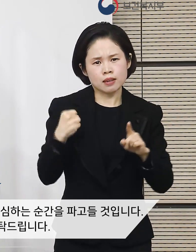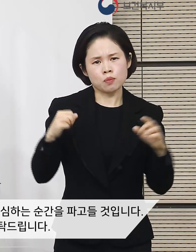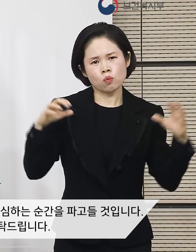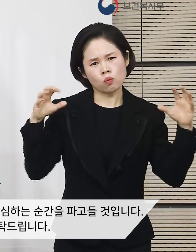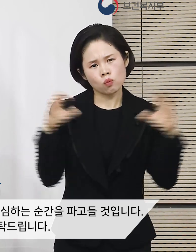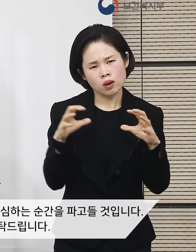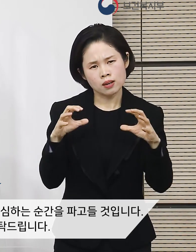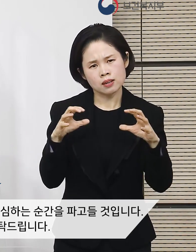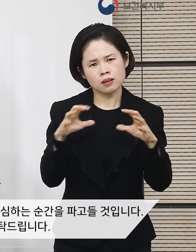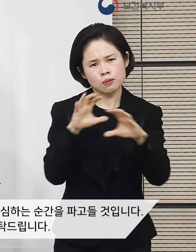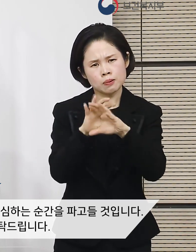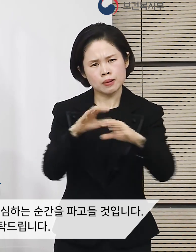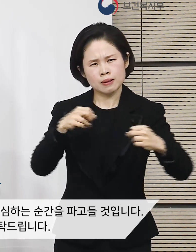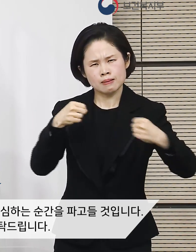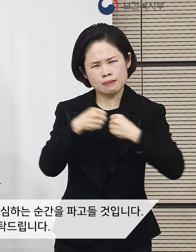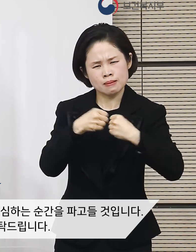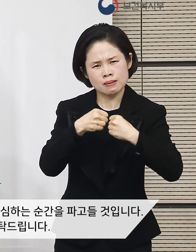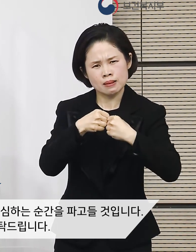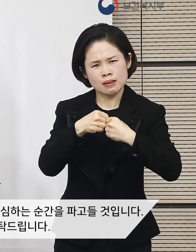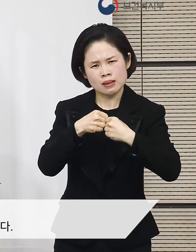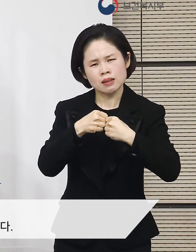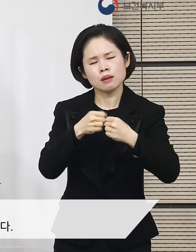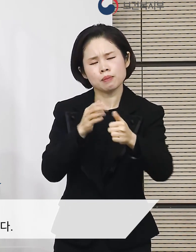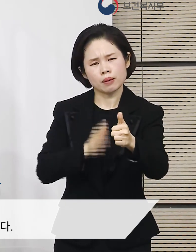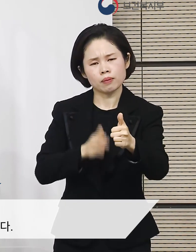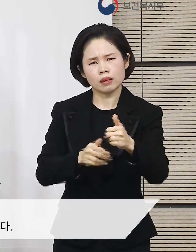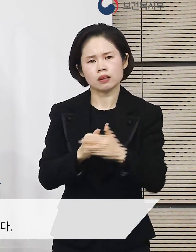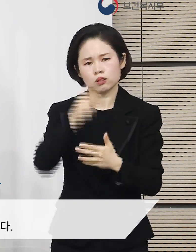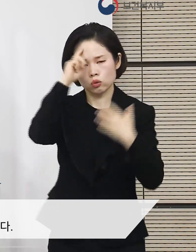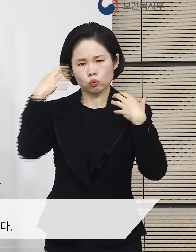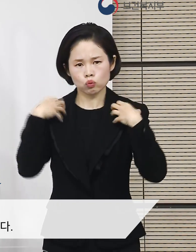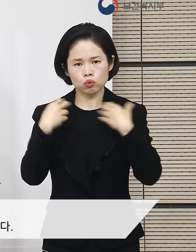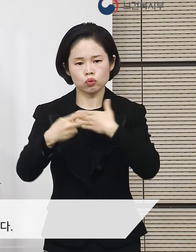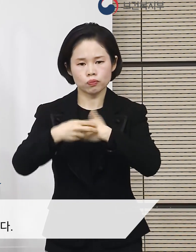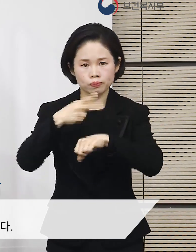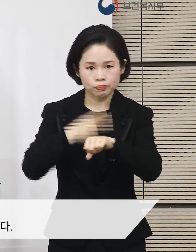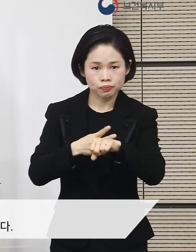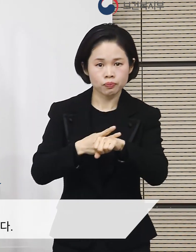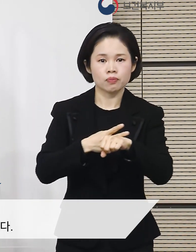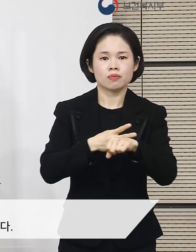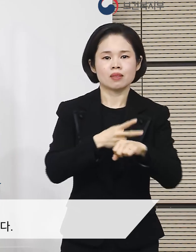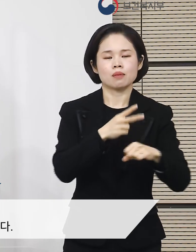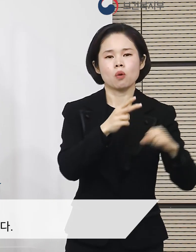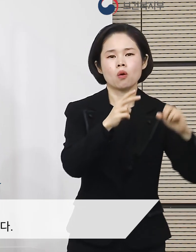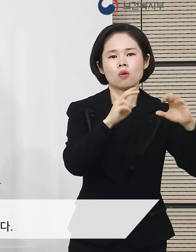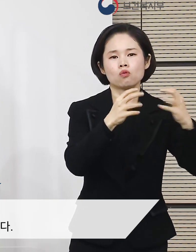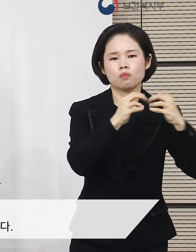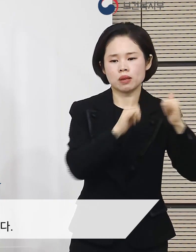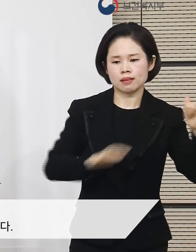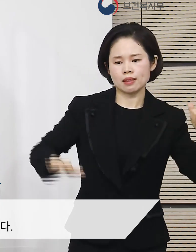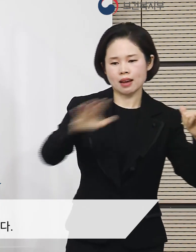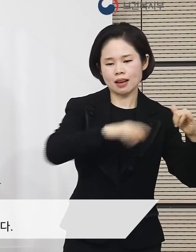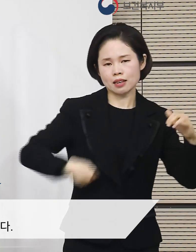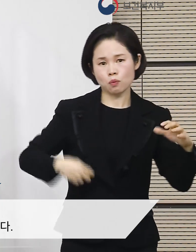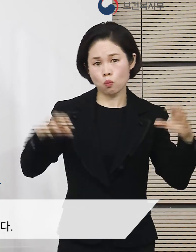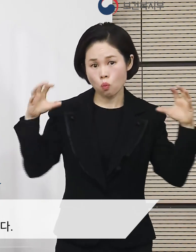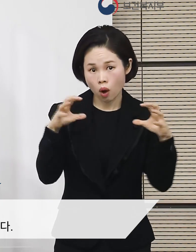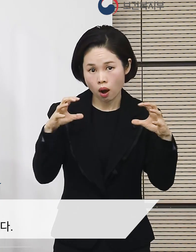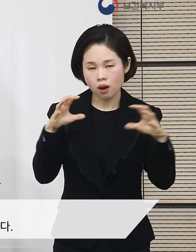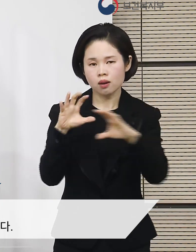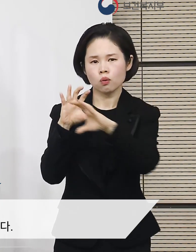함께 싸워주시기를 부탁드립니다. 정부와 방역, 의료 인력, 그리고 국민이